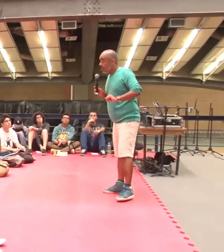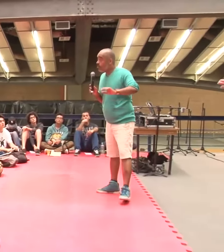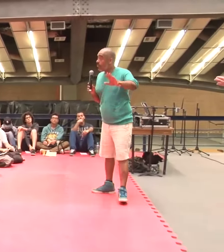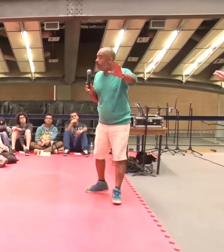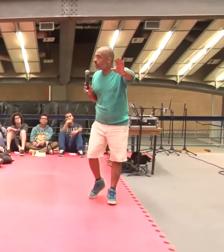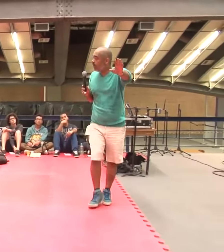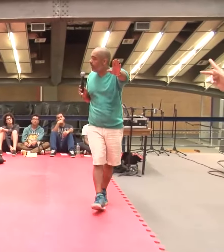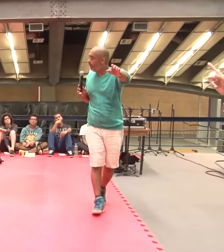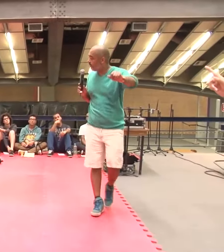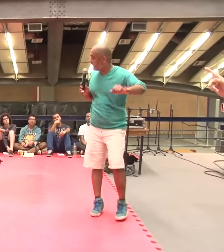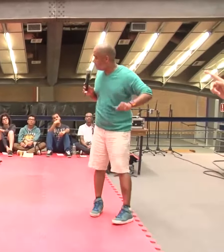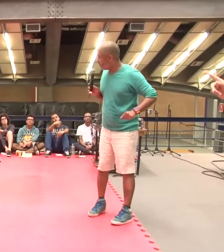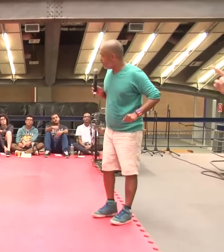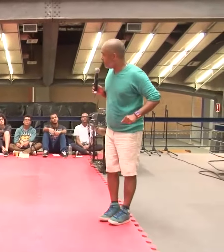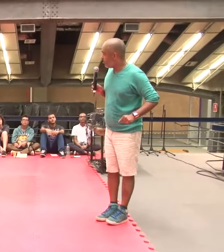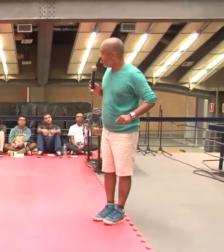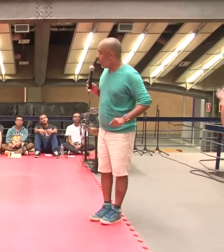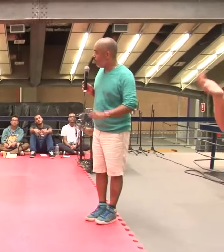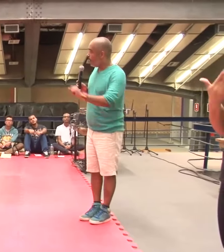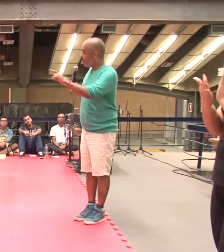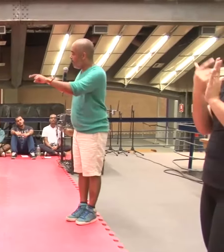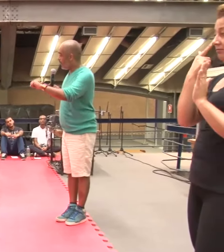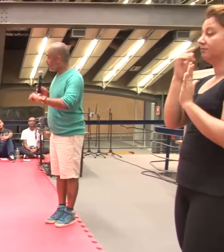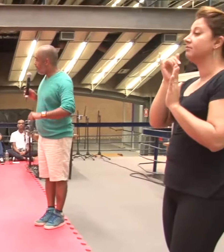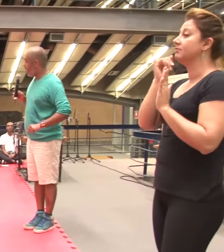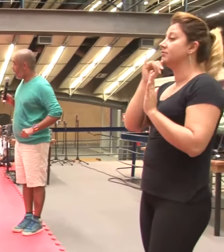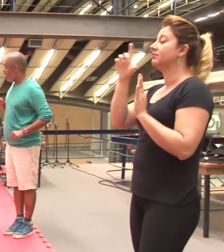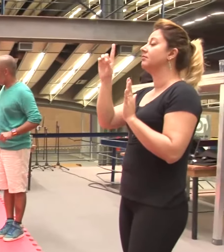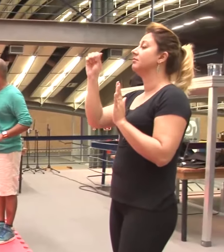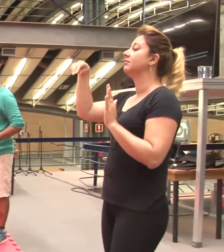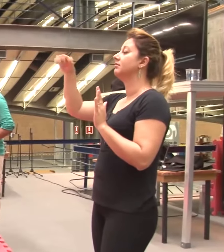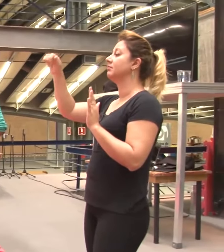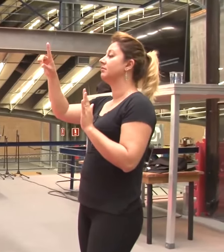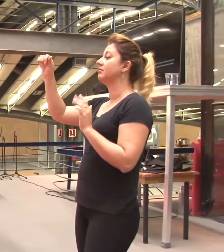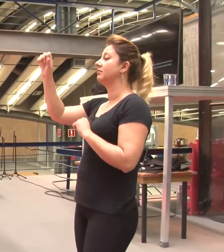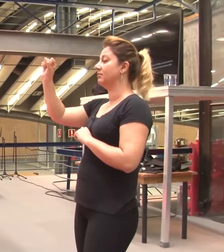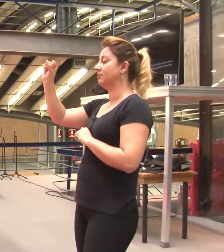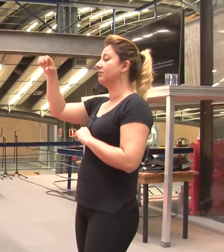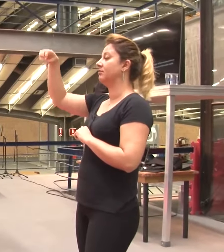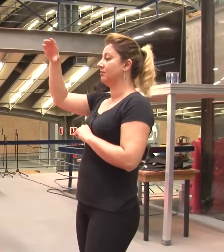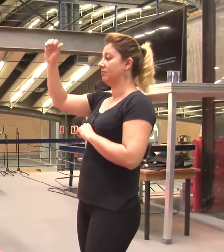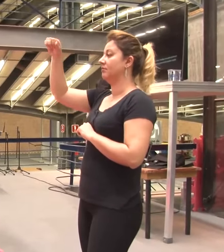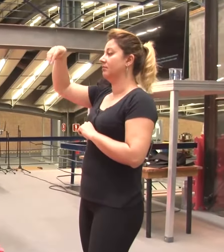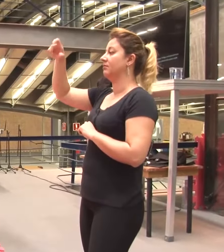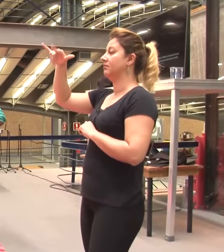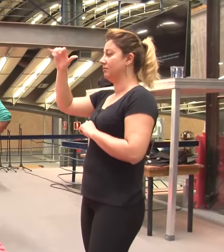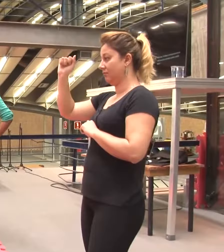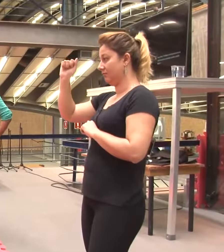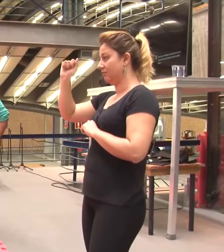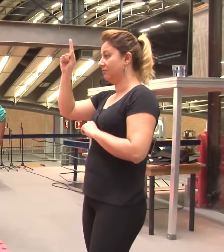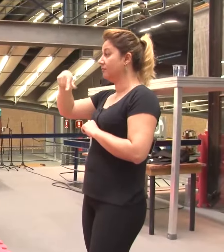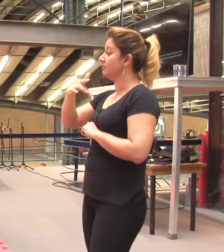realistas, de um outro romance, como Dama das Camélias, Amor de Perdição, que